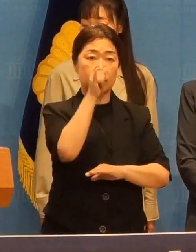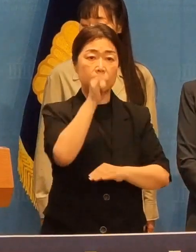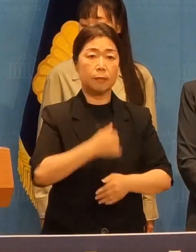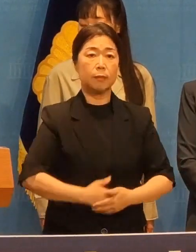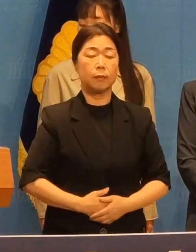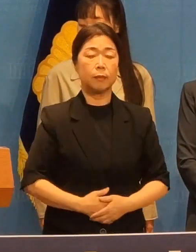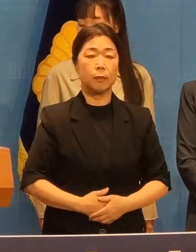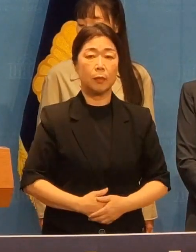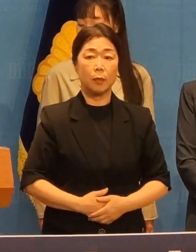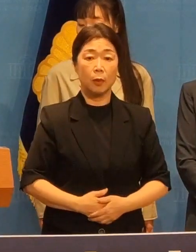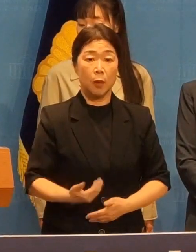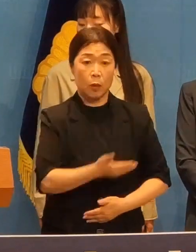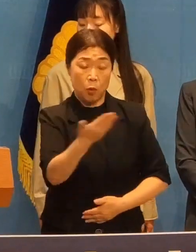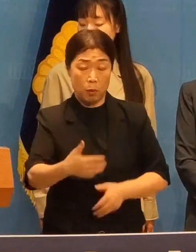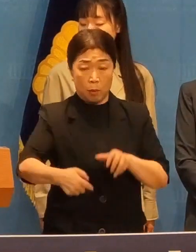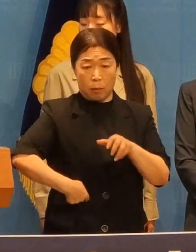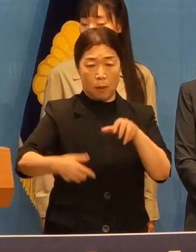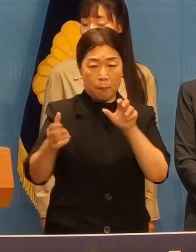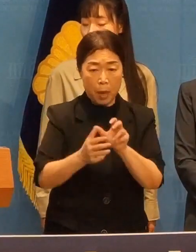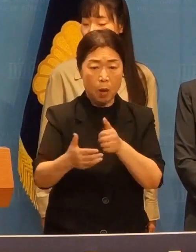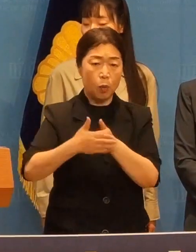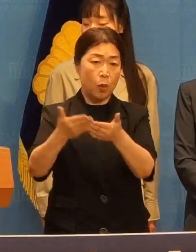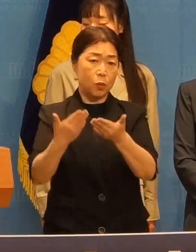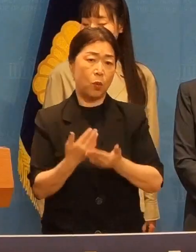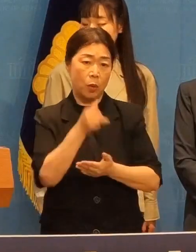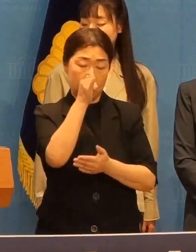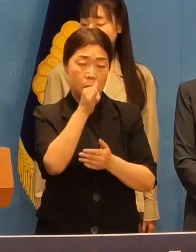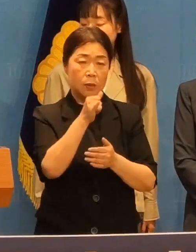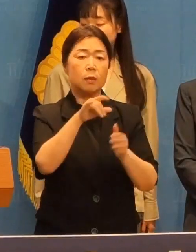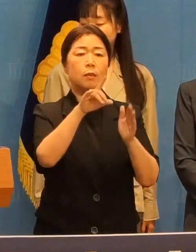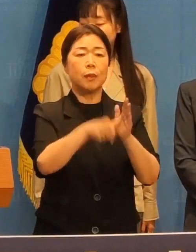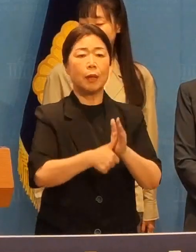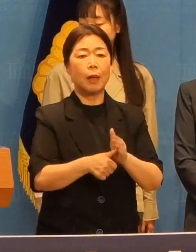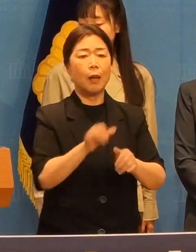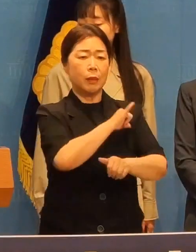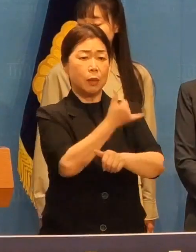함께 해주셨을 때 이런 인권 유린 사건은 두 번 다시 일어나지 않을